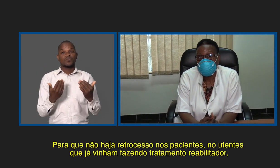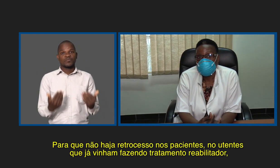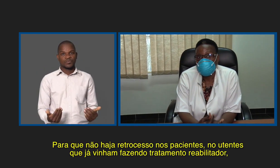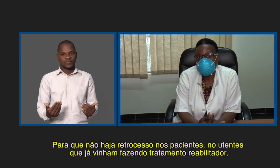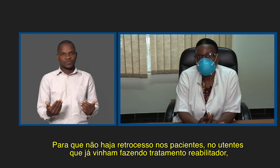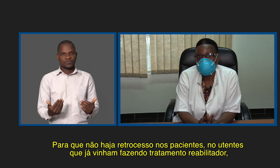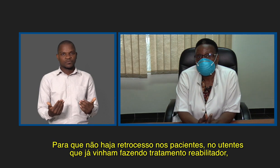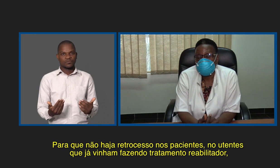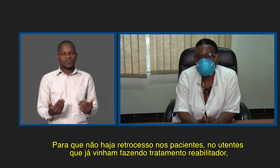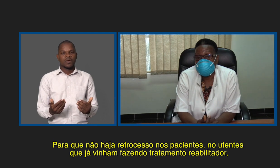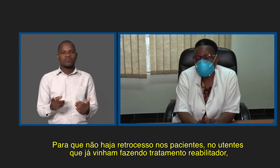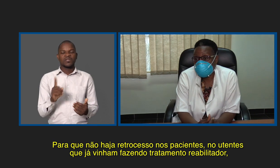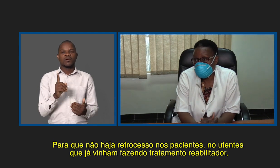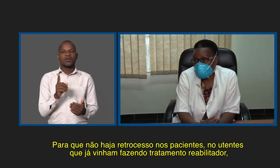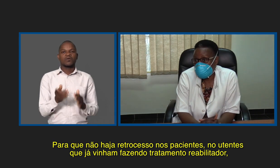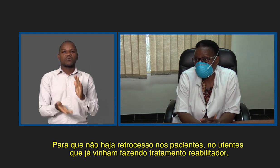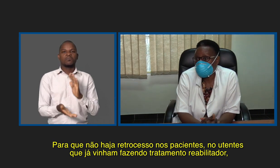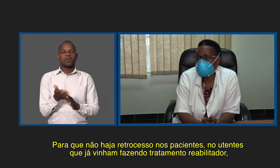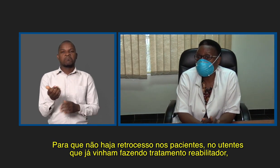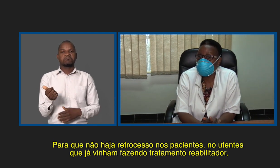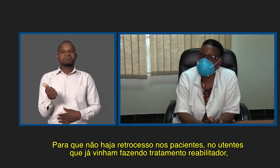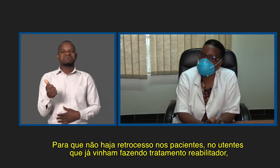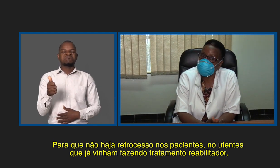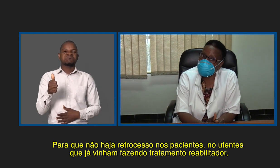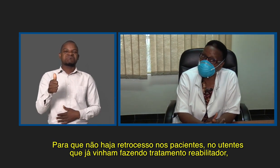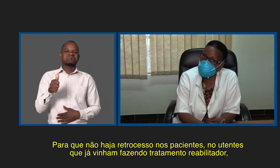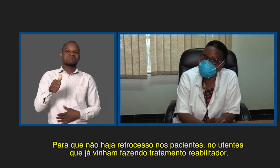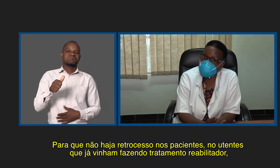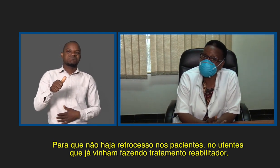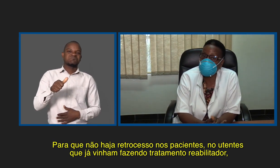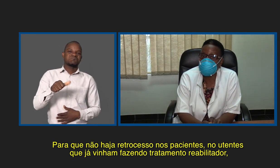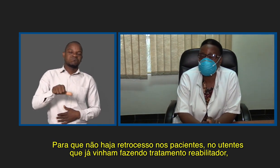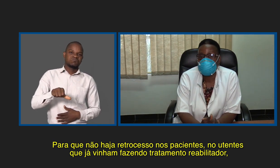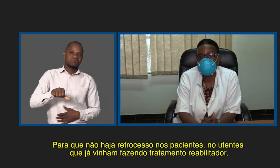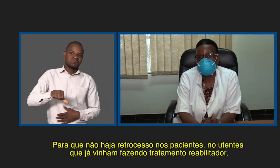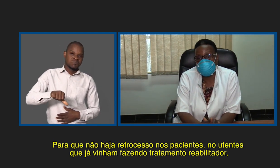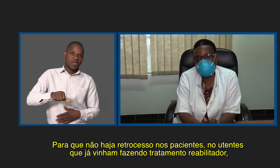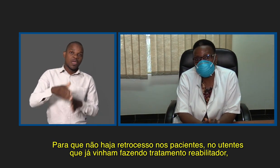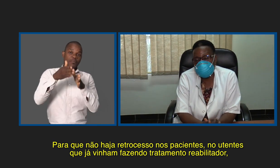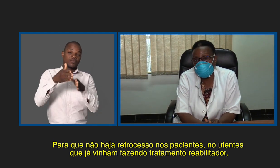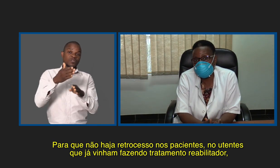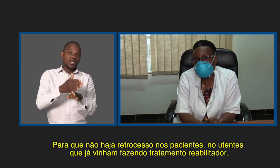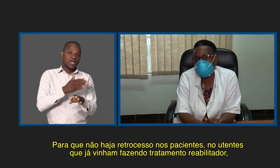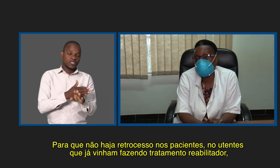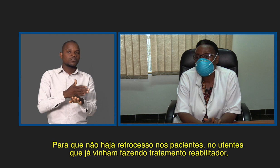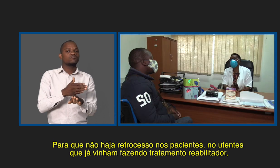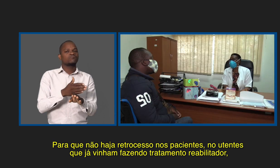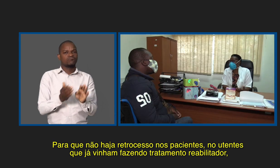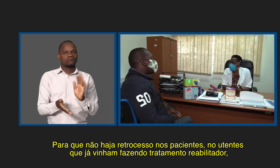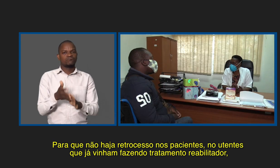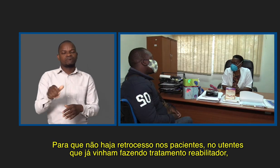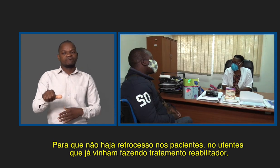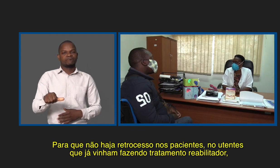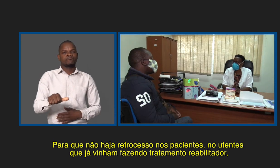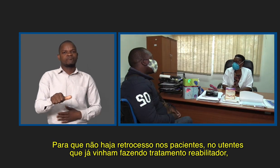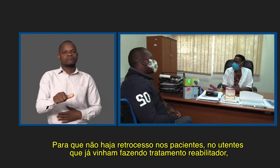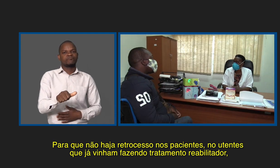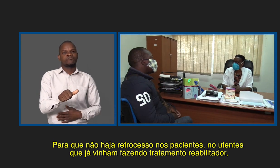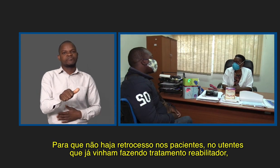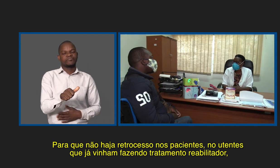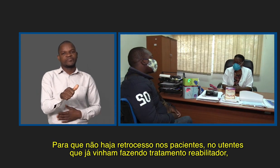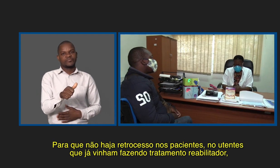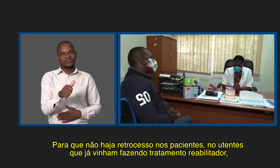haja retrocesso naqueles utentes, naqueles pacientes que já vinham